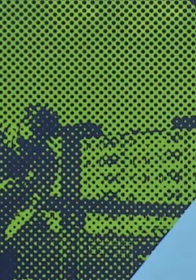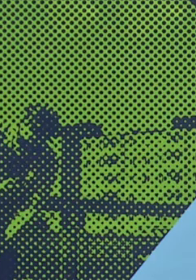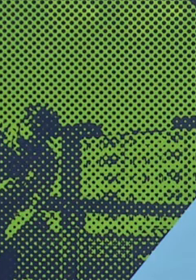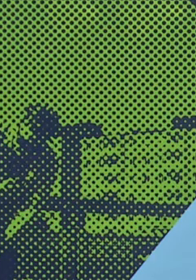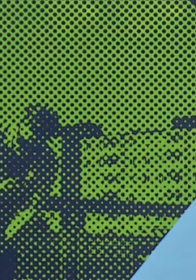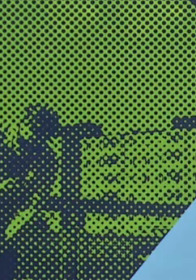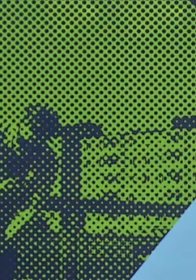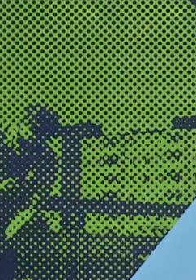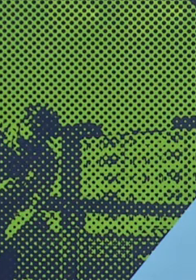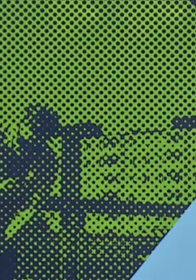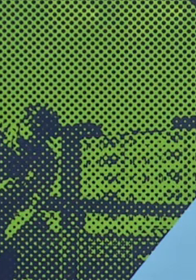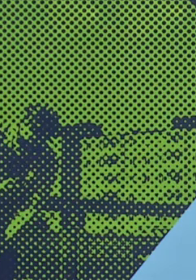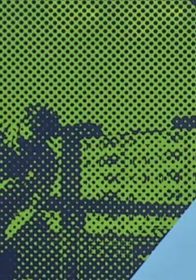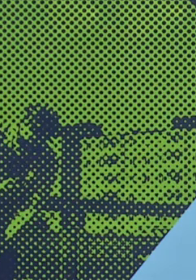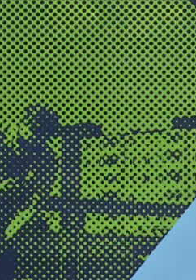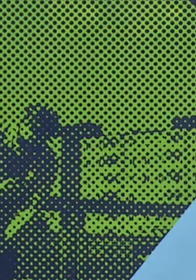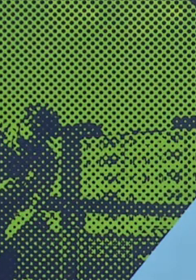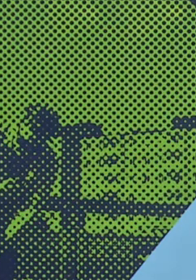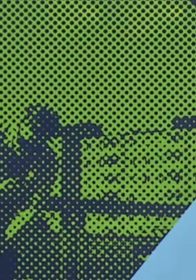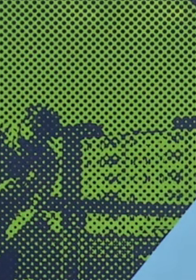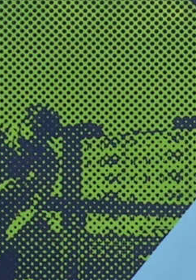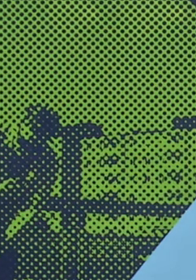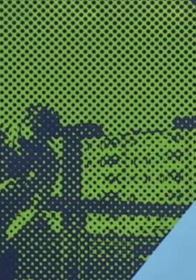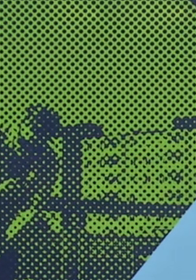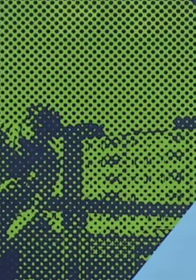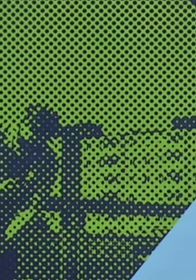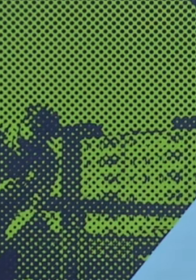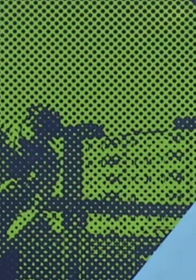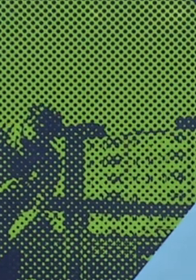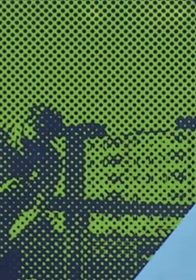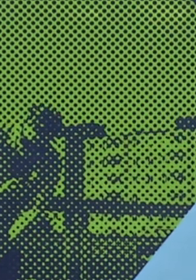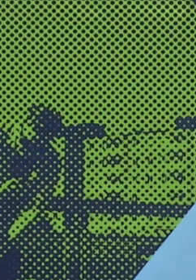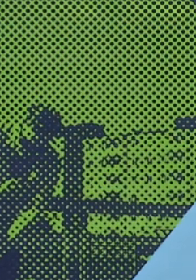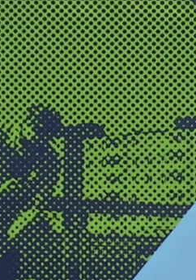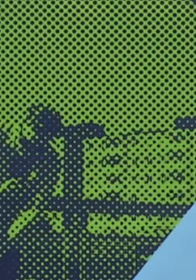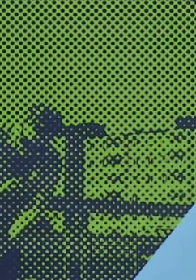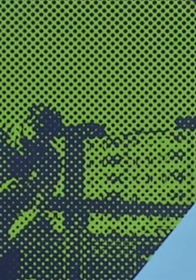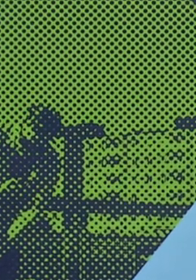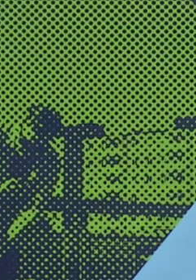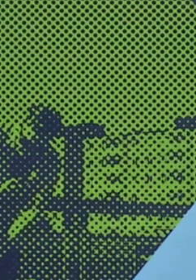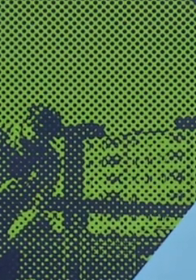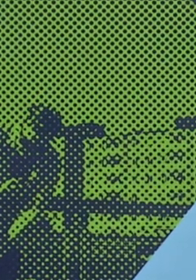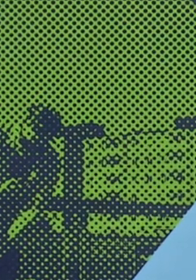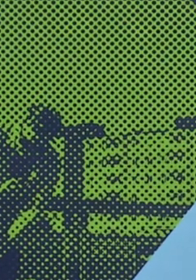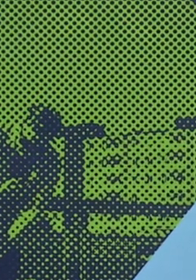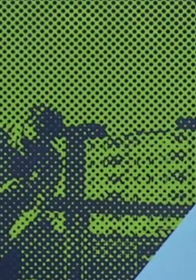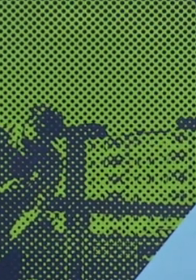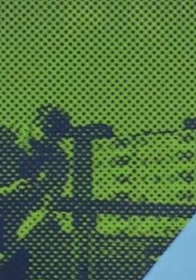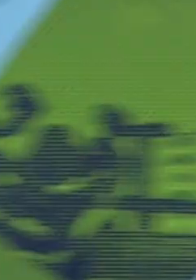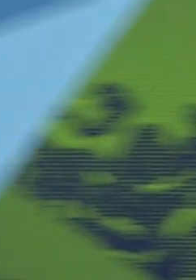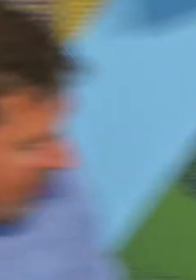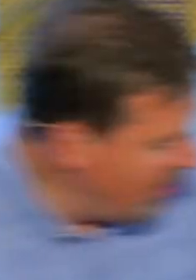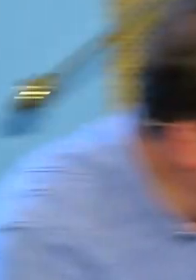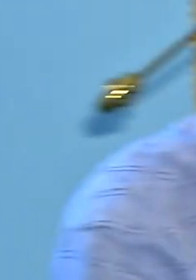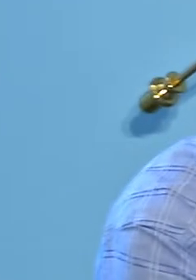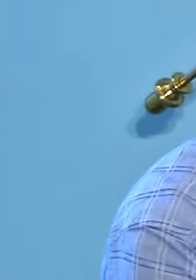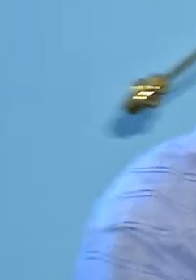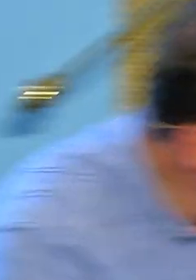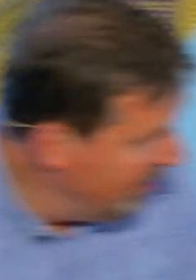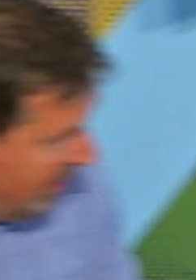Ta lite kaffe, ja, om du känner. Och du häller upp en liten slurk till mig här också. Ja, naturligtvis. Du, berätta, vad är din erfarenhet